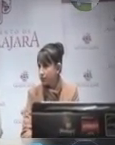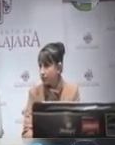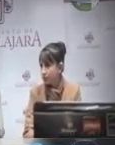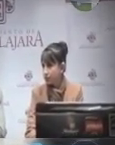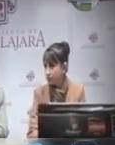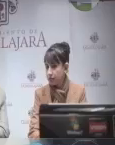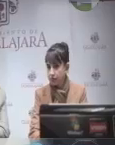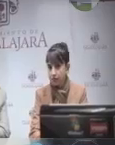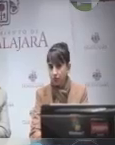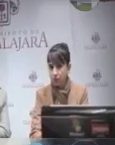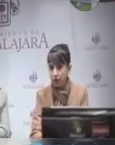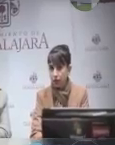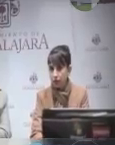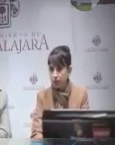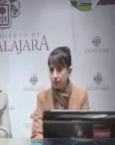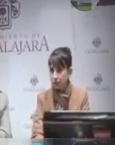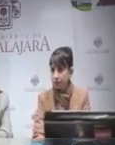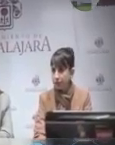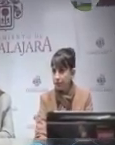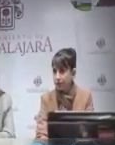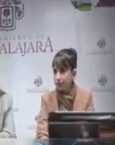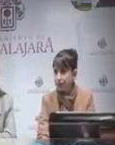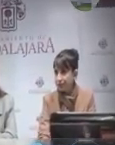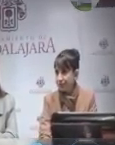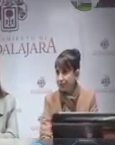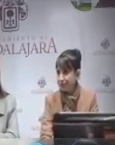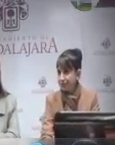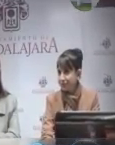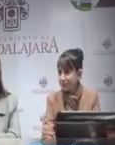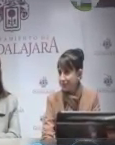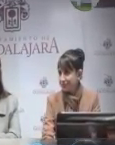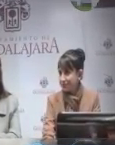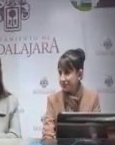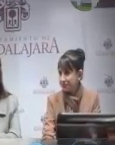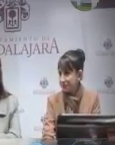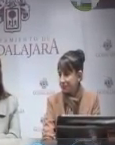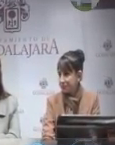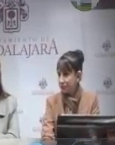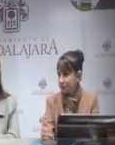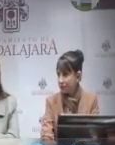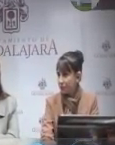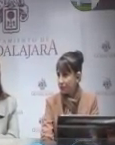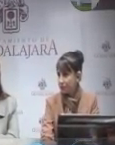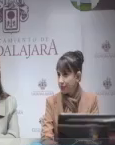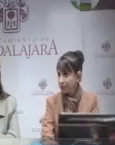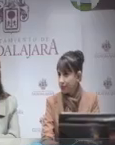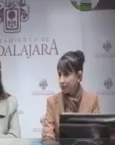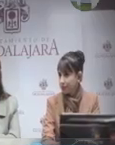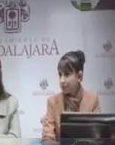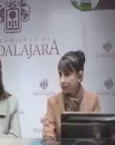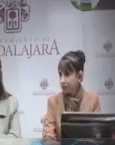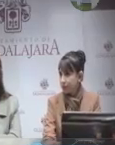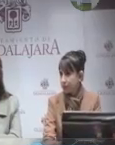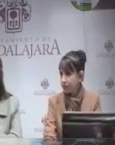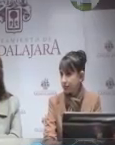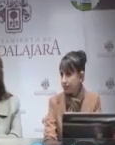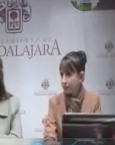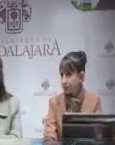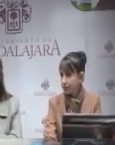curso de lengua de señas, que es lo que nosotros queremos enseñar para enseñar y que vaya, haya varias asociaciones o instituciones que